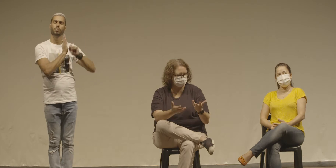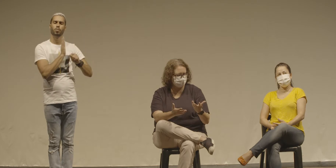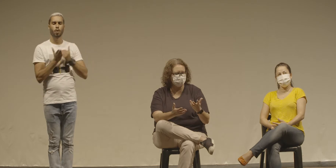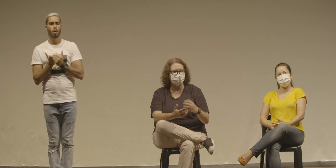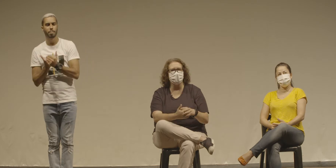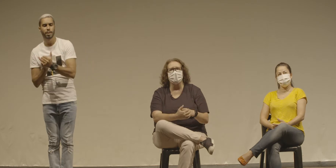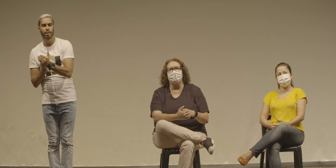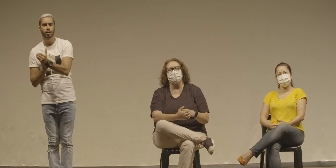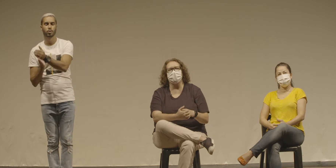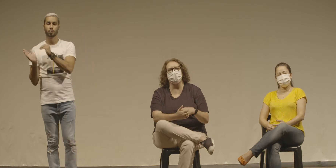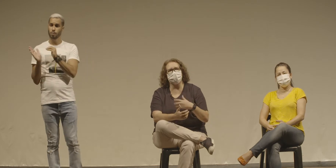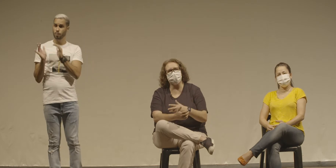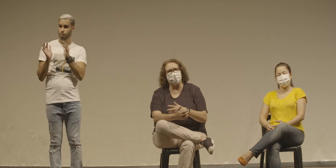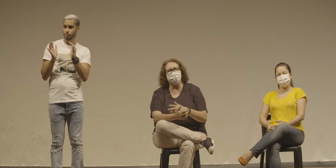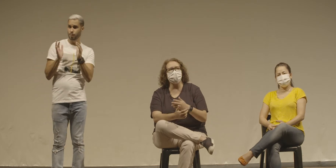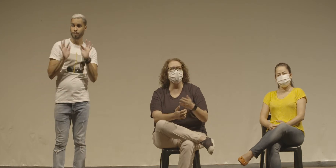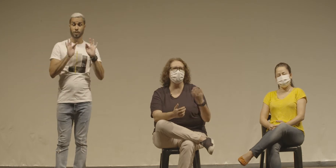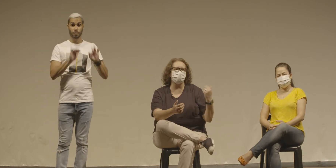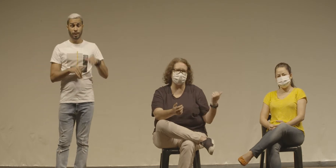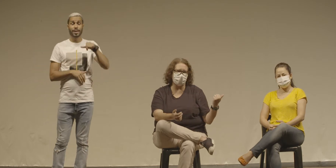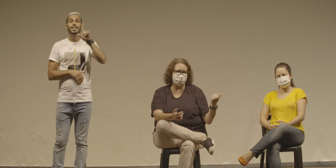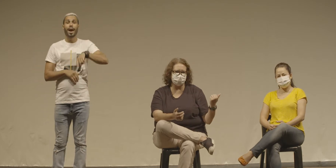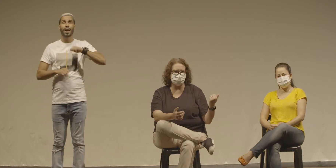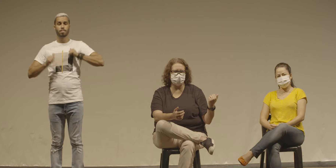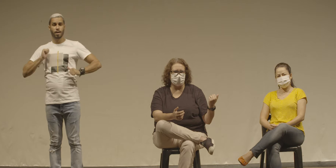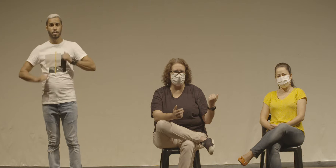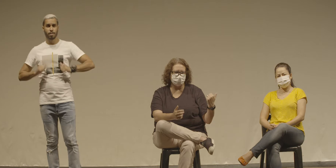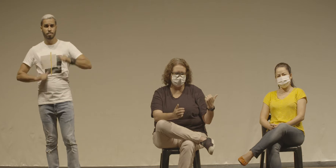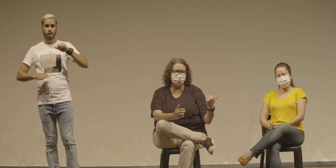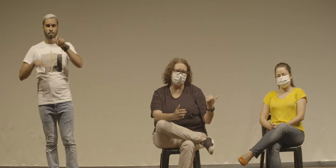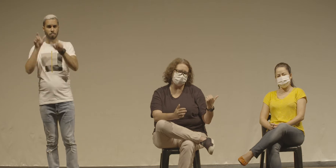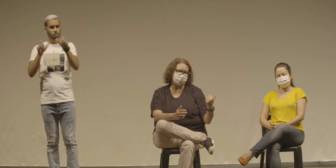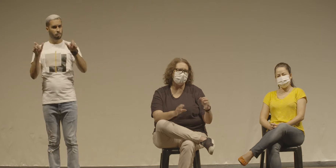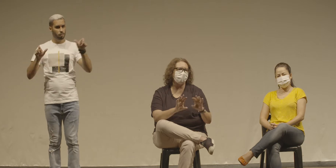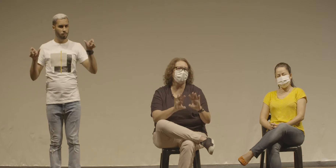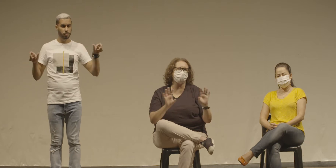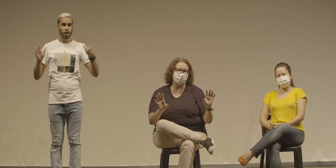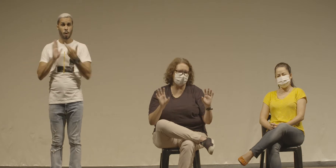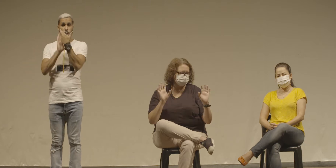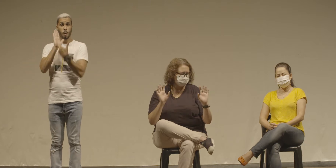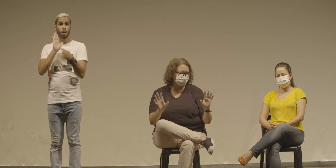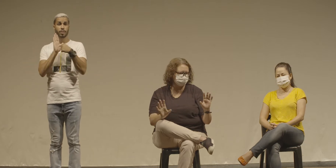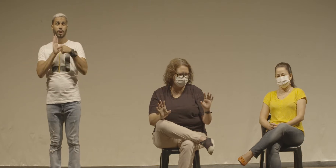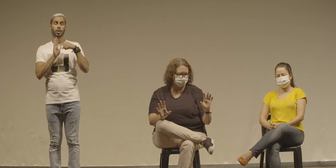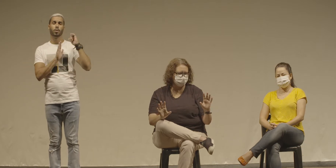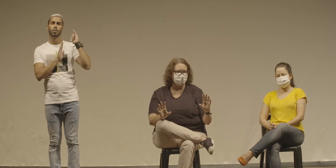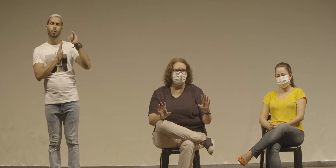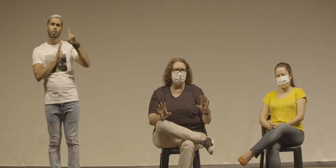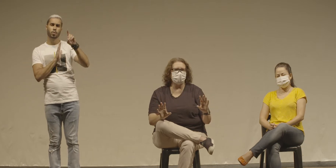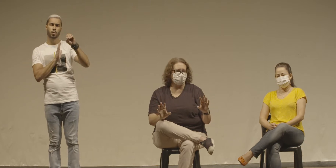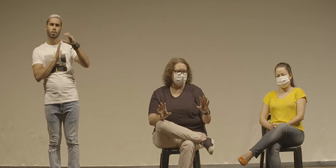são os personagens e tudo mais. No documentário, o roteiro do documentário é um pouco diferente do